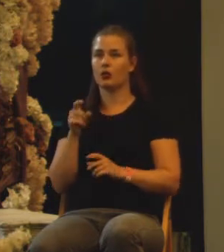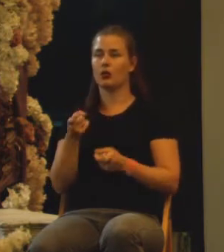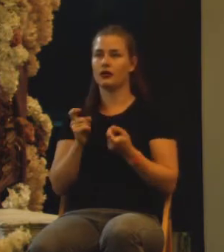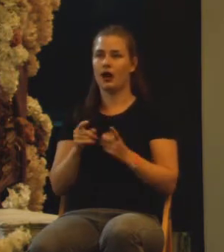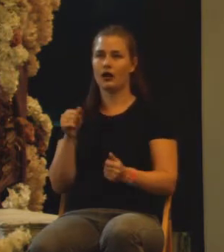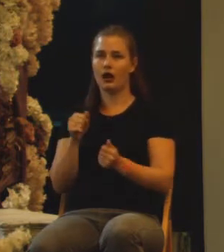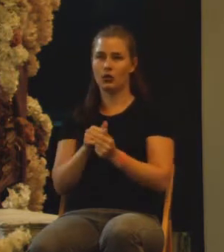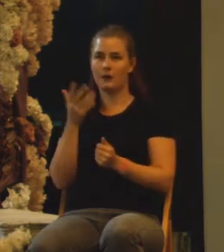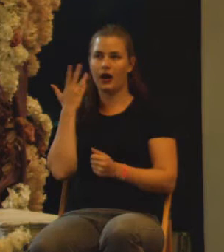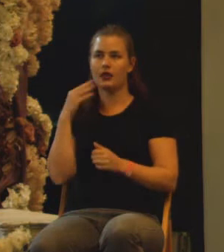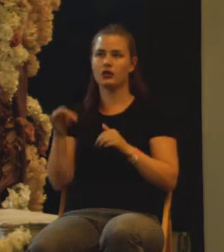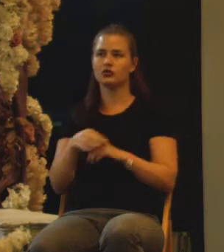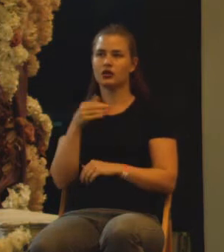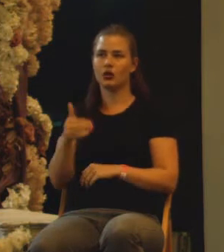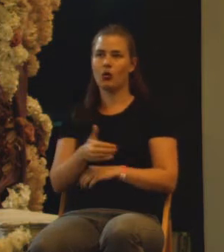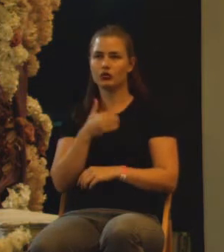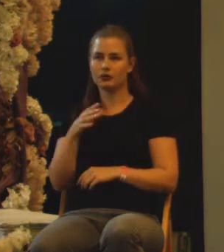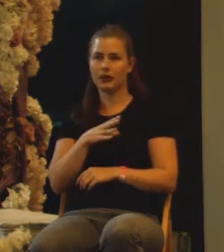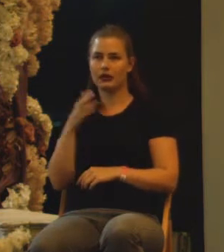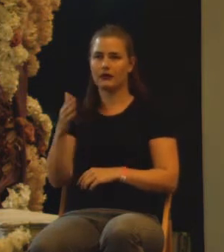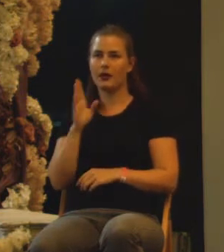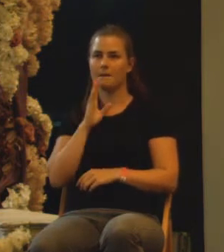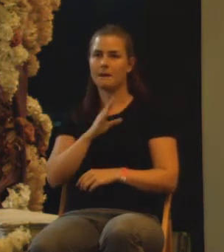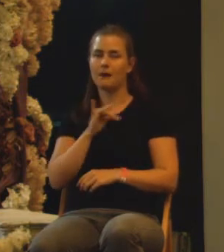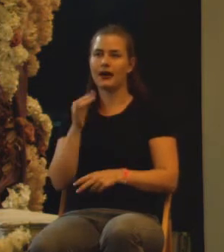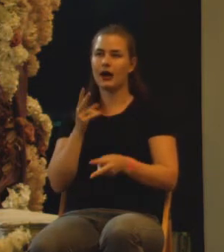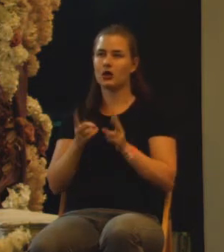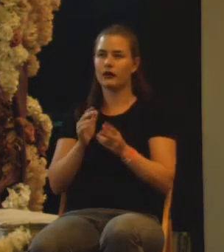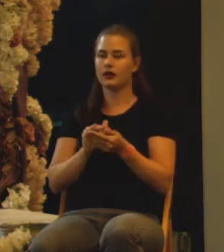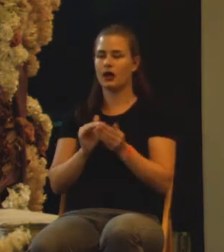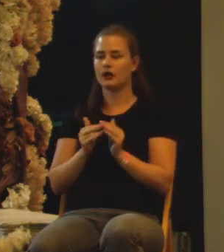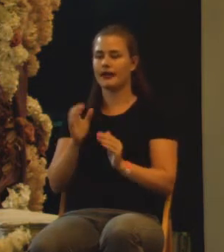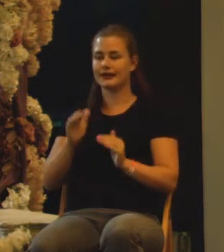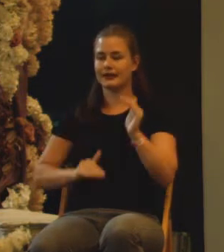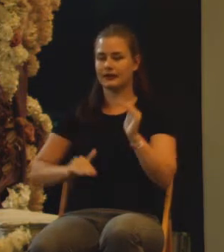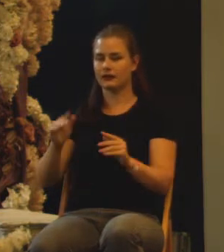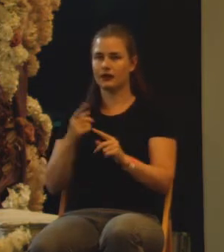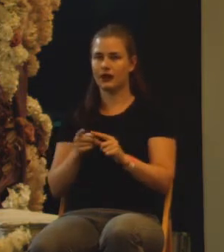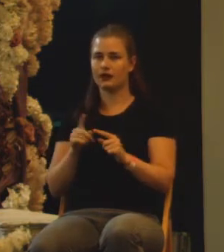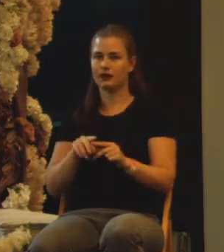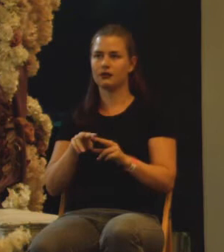тупо, когда твоя жена хочет быть твоей мамой и готовить тебе котлеты из детства. Ну, типа, это тоже...